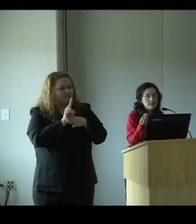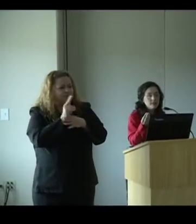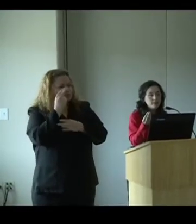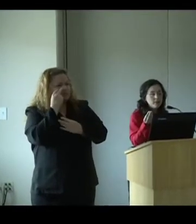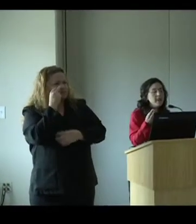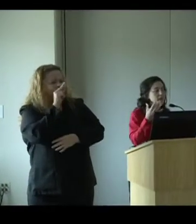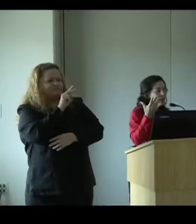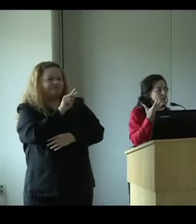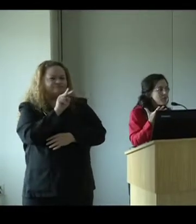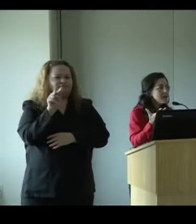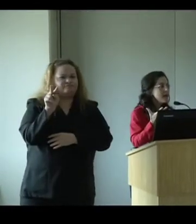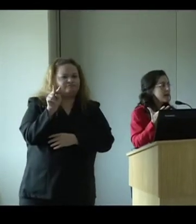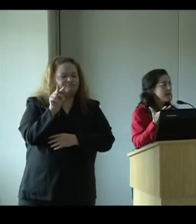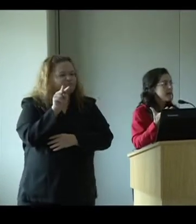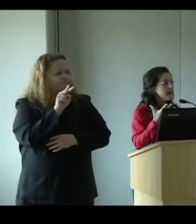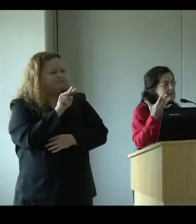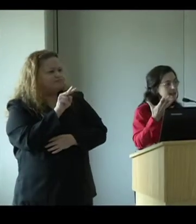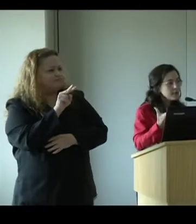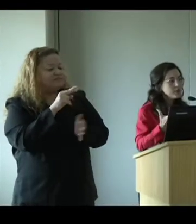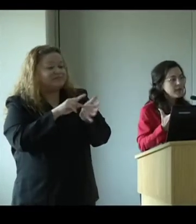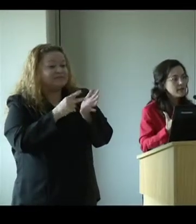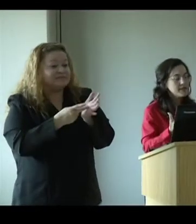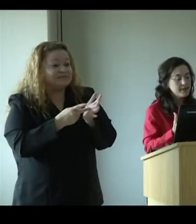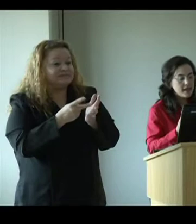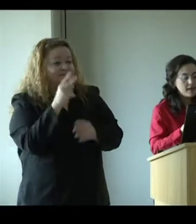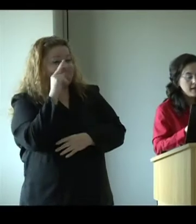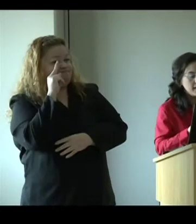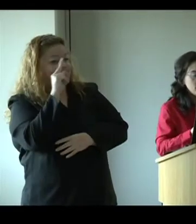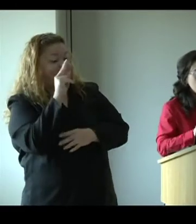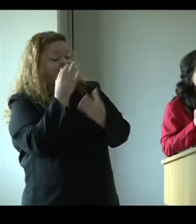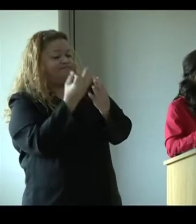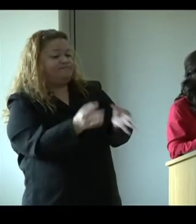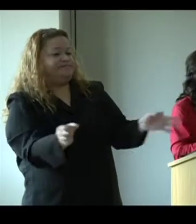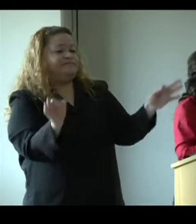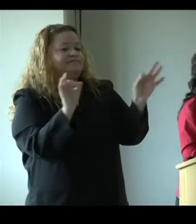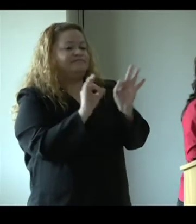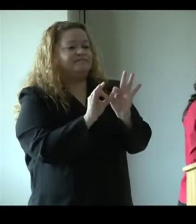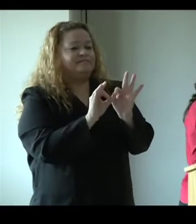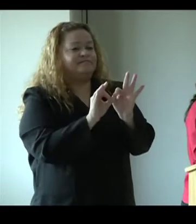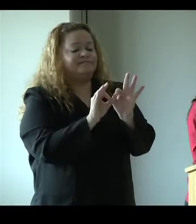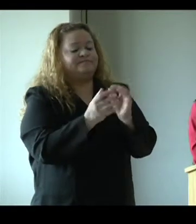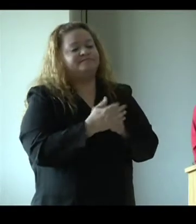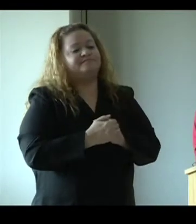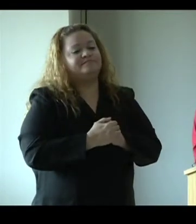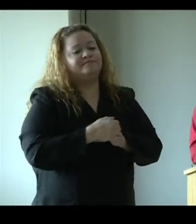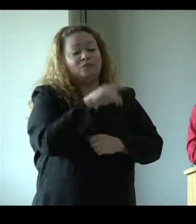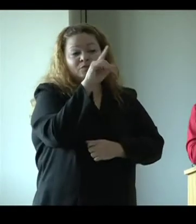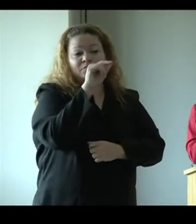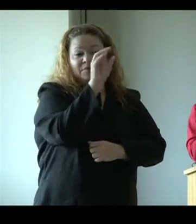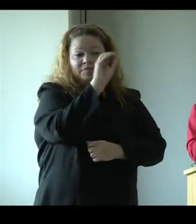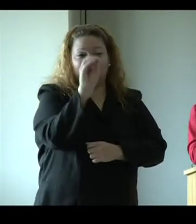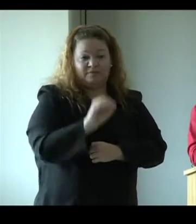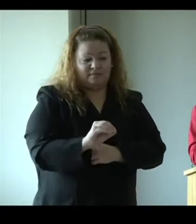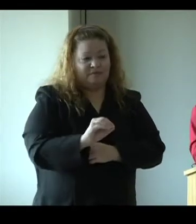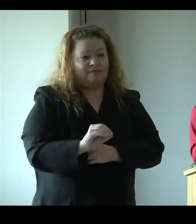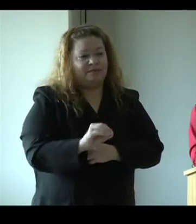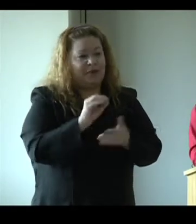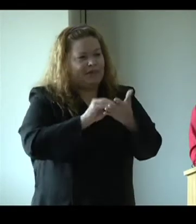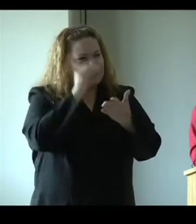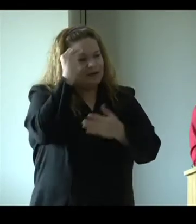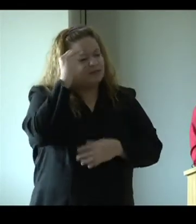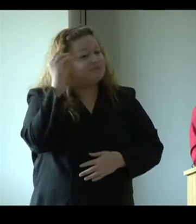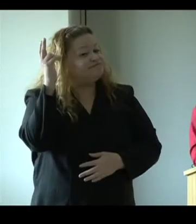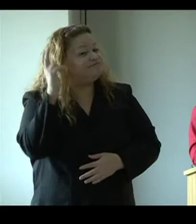ven predomina el sentido de la vista un 20% aprende de lo que Escucha